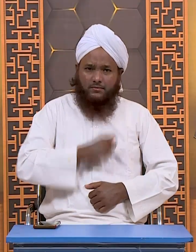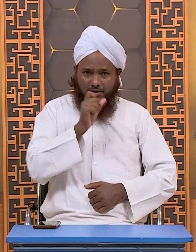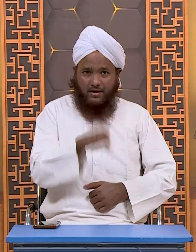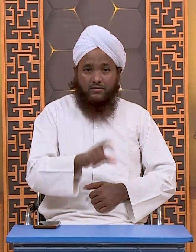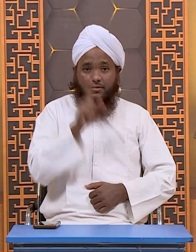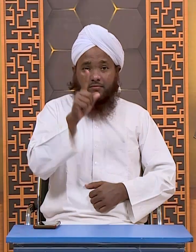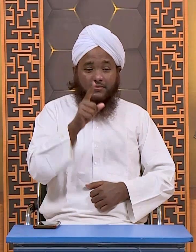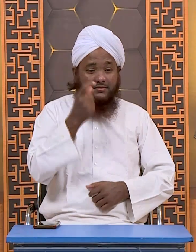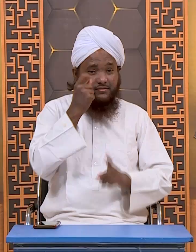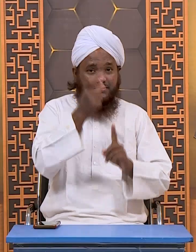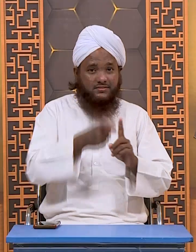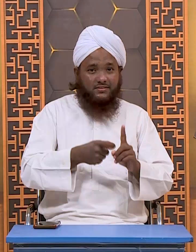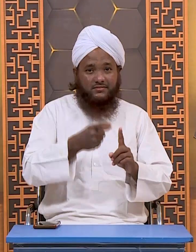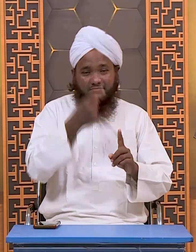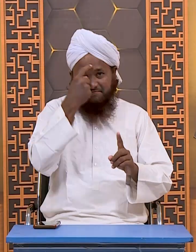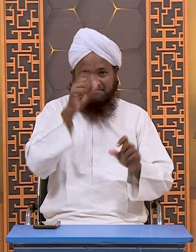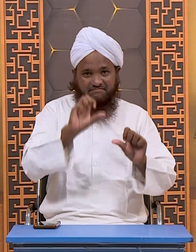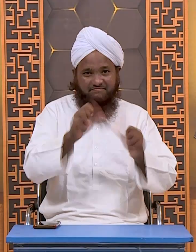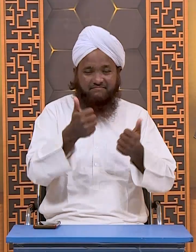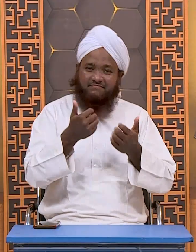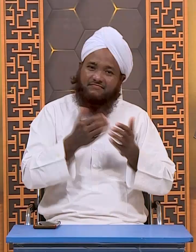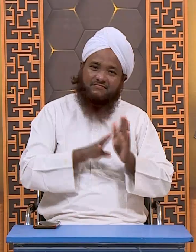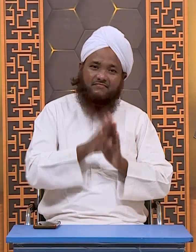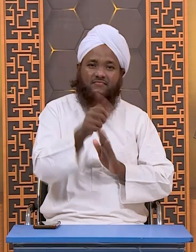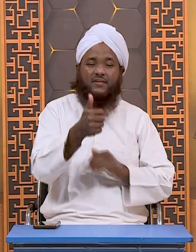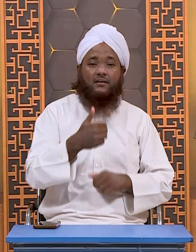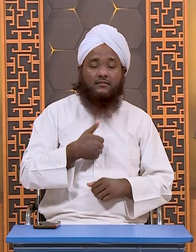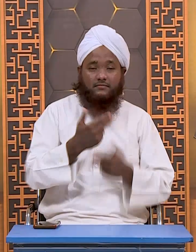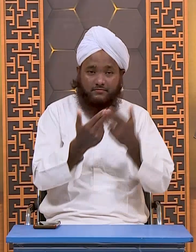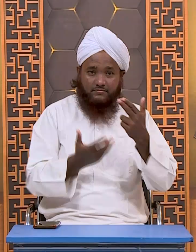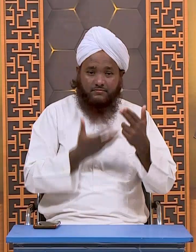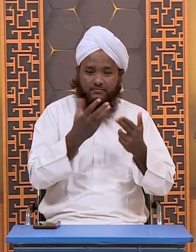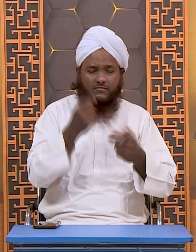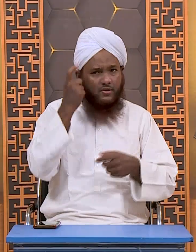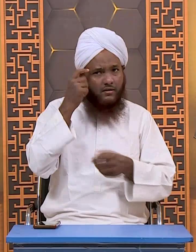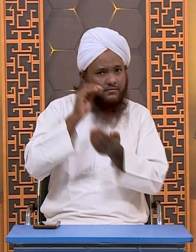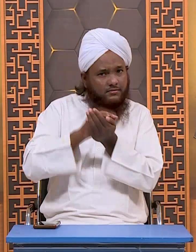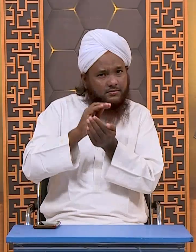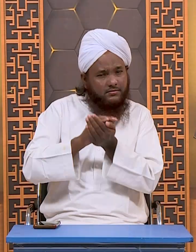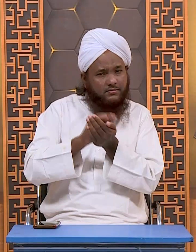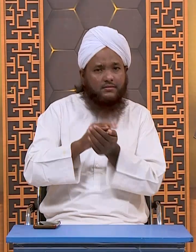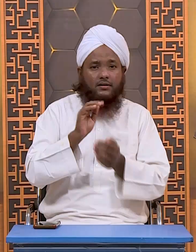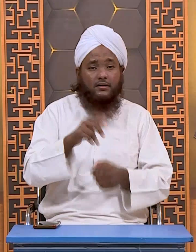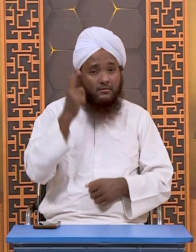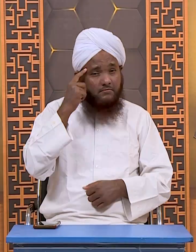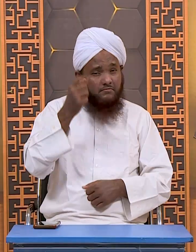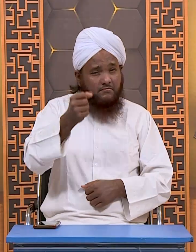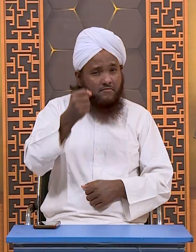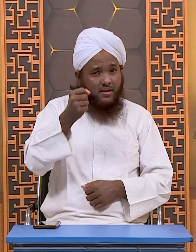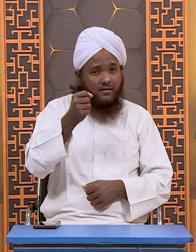تو ایک تو بات یہ ہے کہ ہم ان فضائل کو پیارے پیارے اسلامی بھائیوں ہم اپنے ذہن میں رکھیں، یاد رکھیں اور اس کو اپنے ذہن سے بار